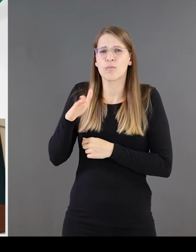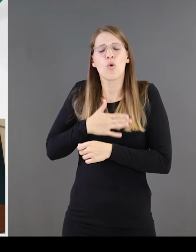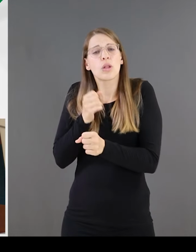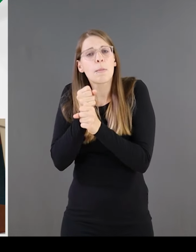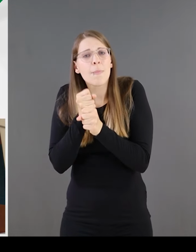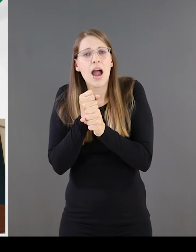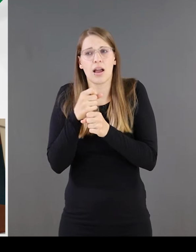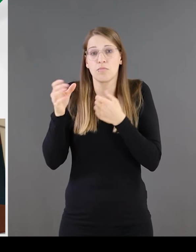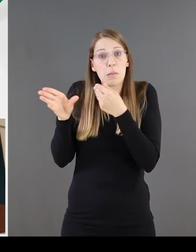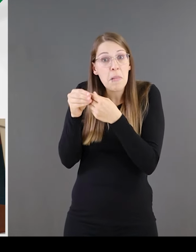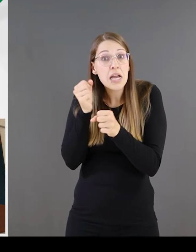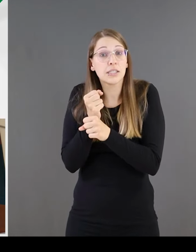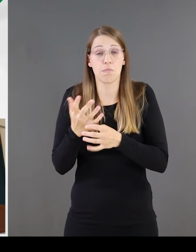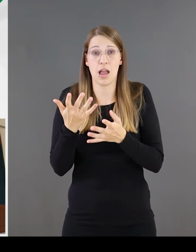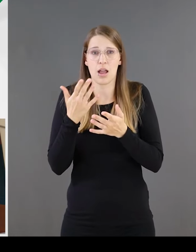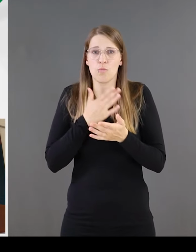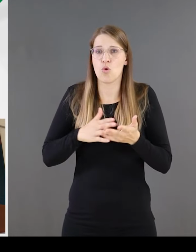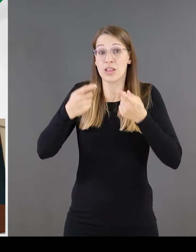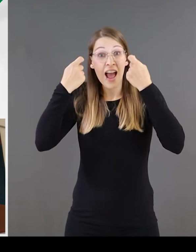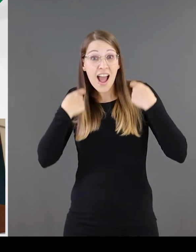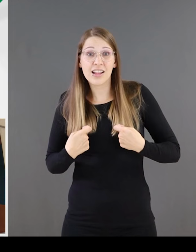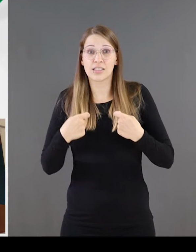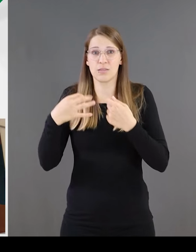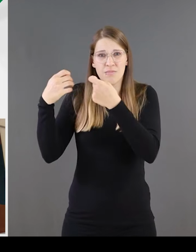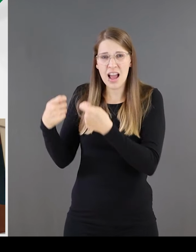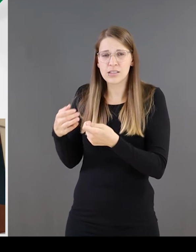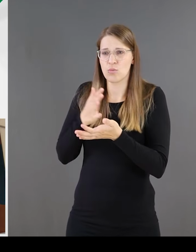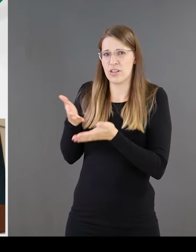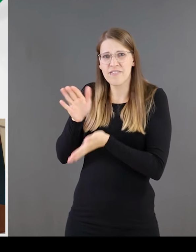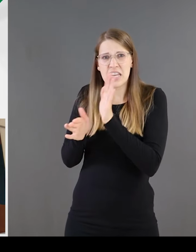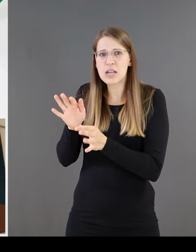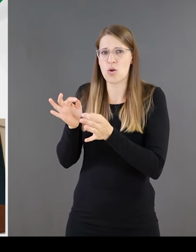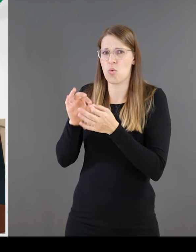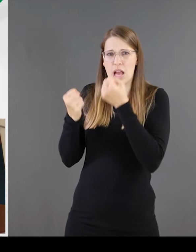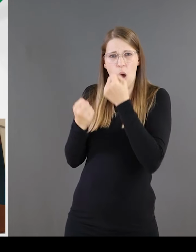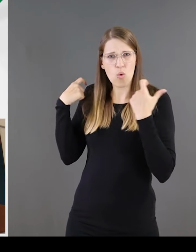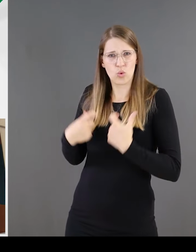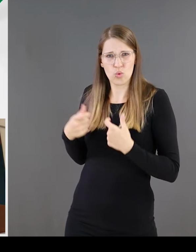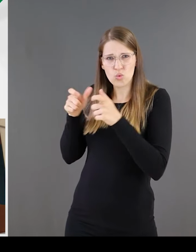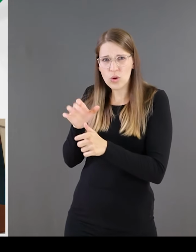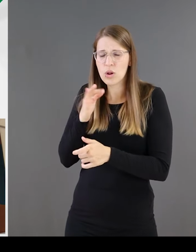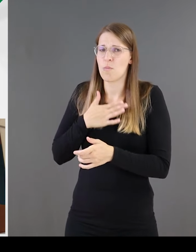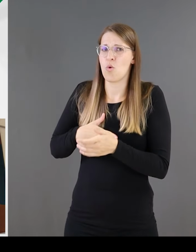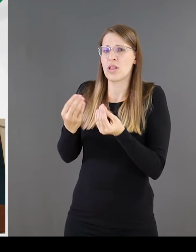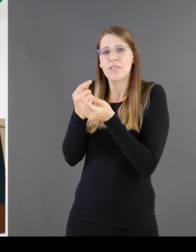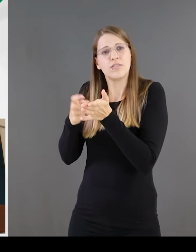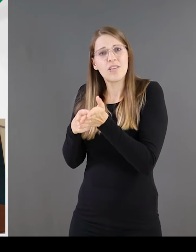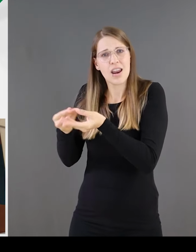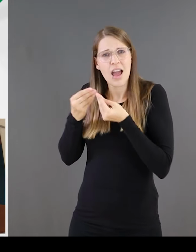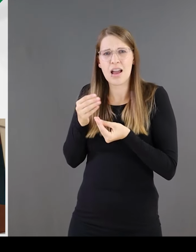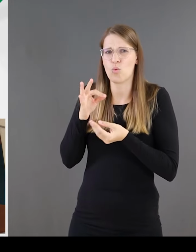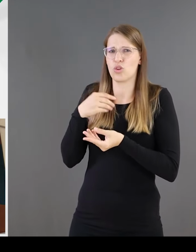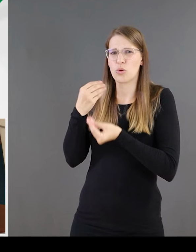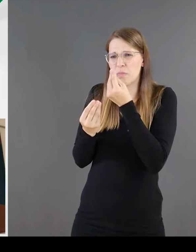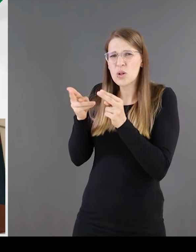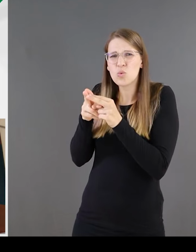an, man wickelt sie, man gurte sie im Auto an oder man verlangt von den Kindern etwas, man unterbricht